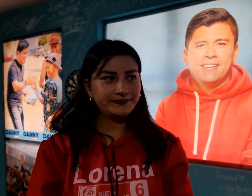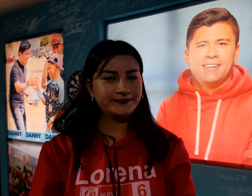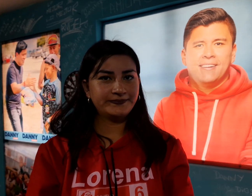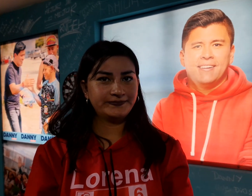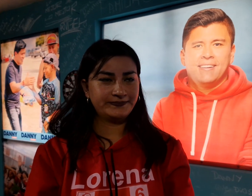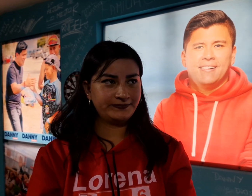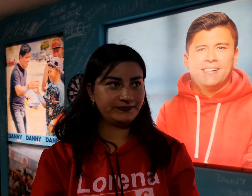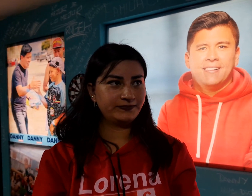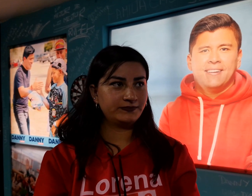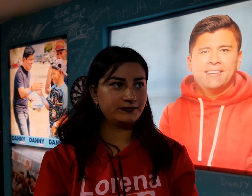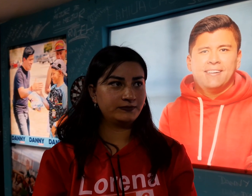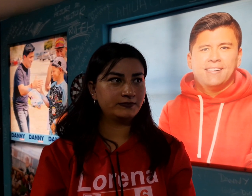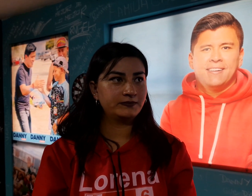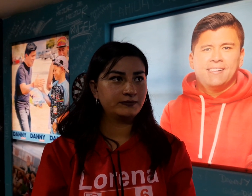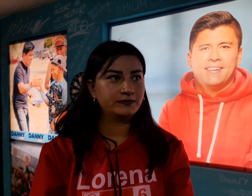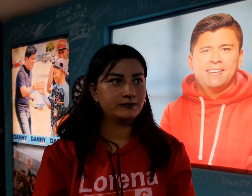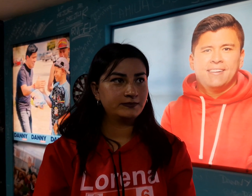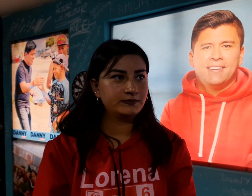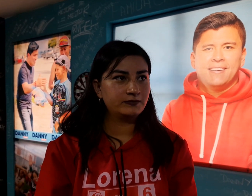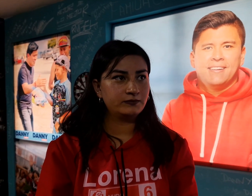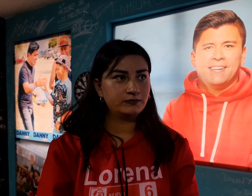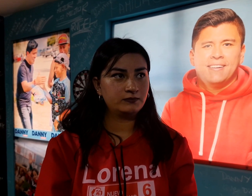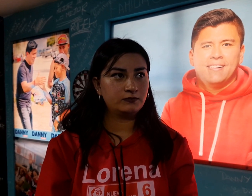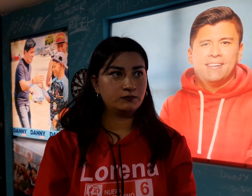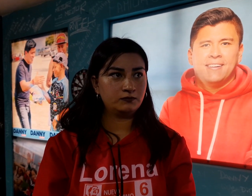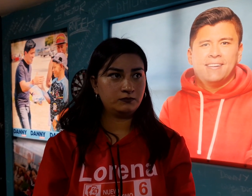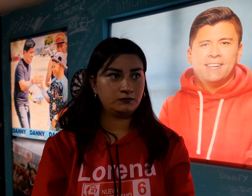Caicedo, hombre joven también para la alcaldía?